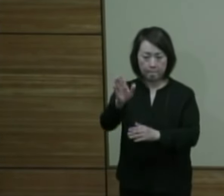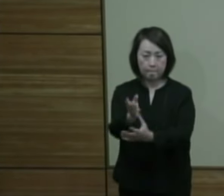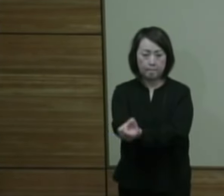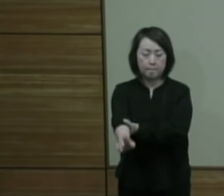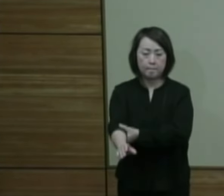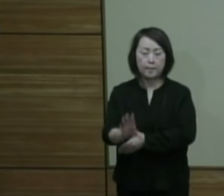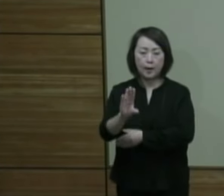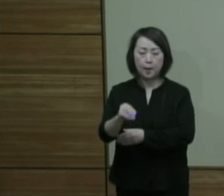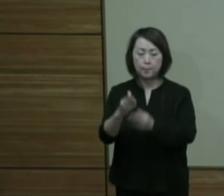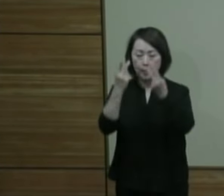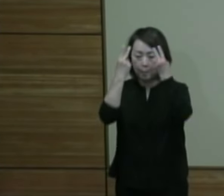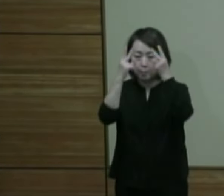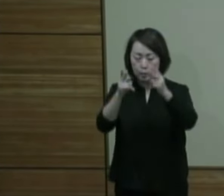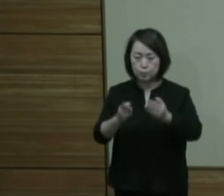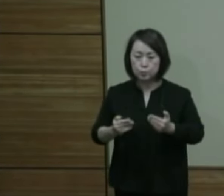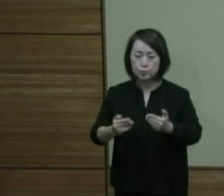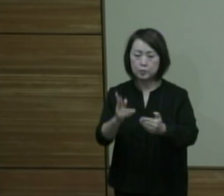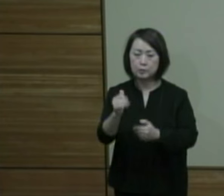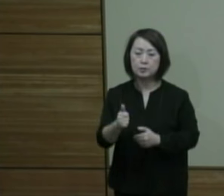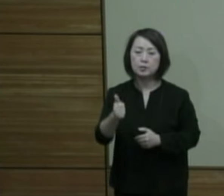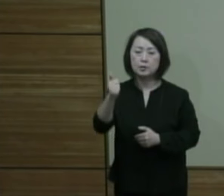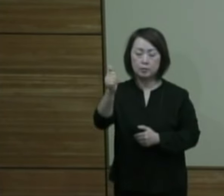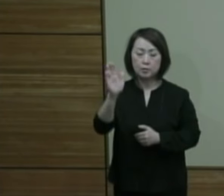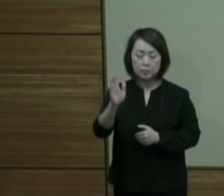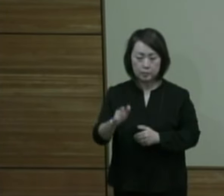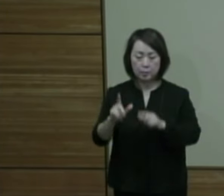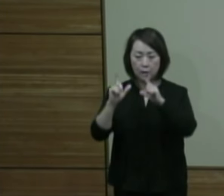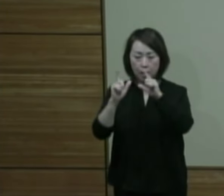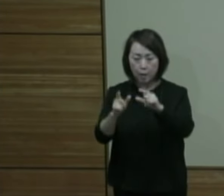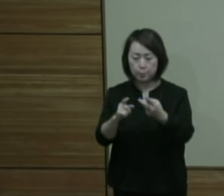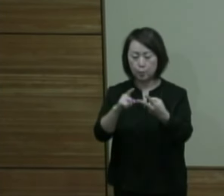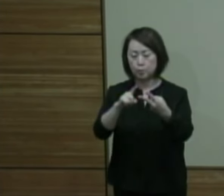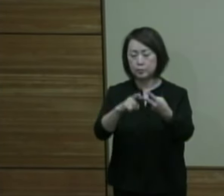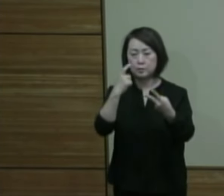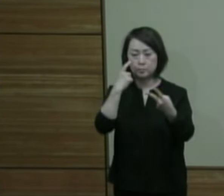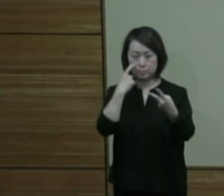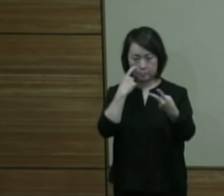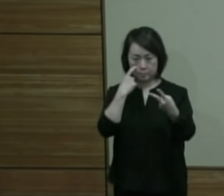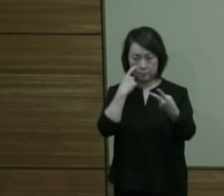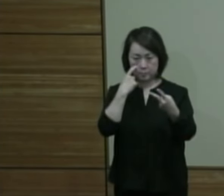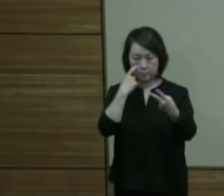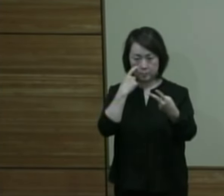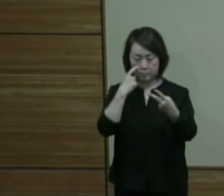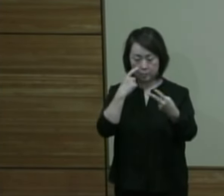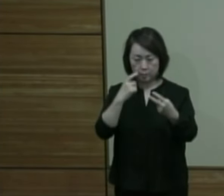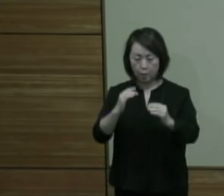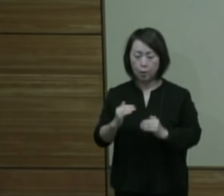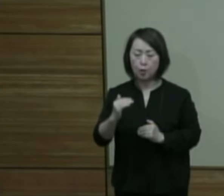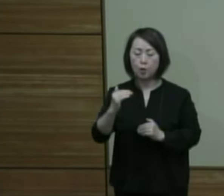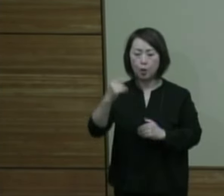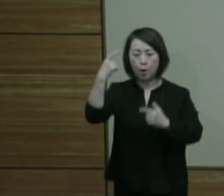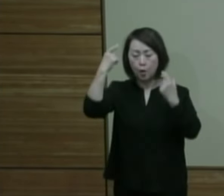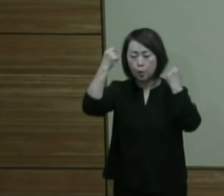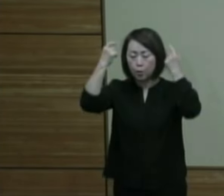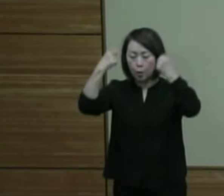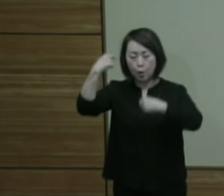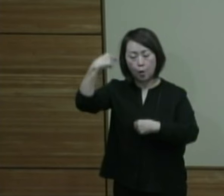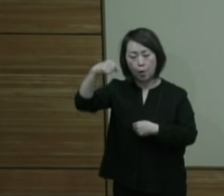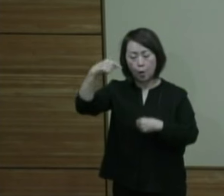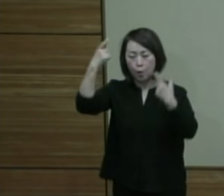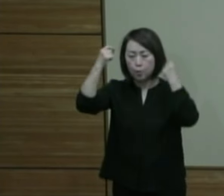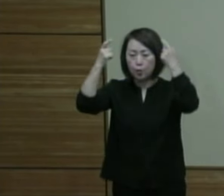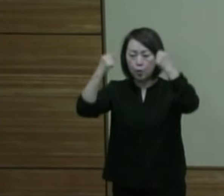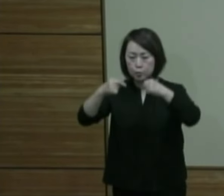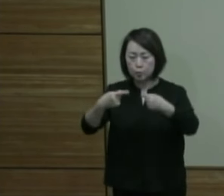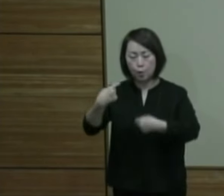万博推進課長ですが、2点目 の、 発表事項の、高等教育競争コンソーシアム